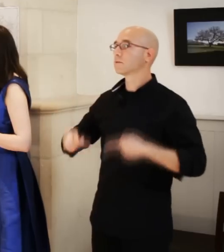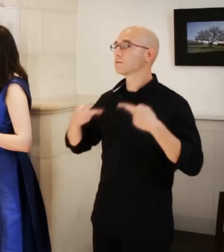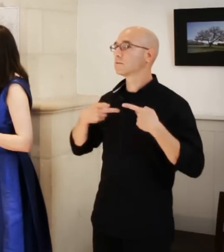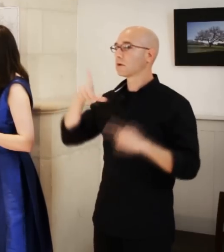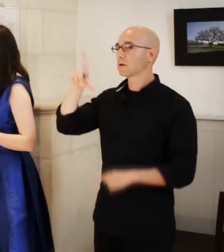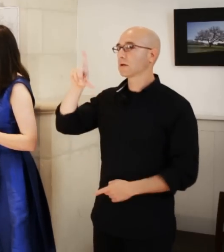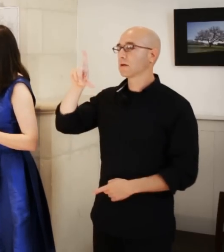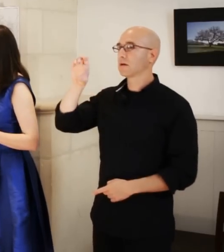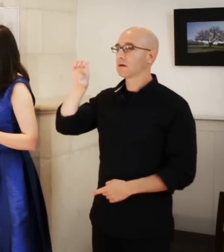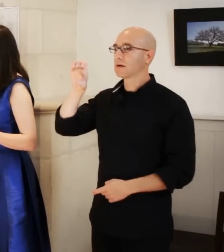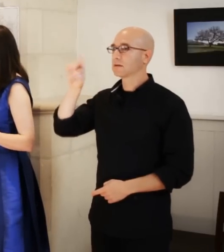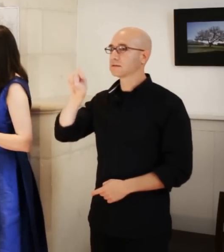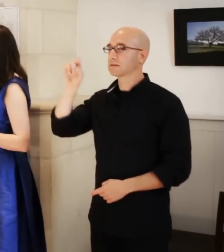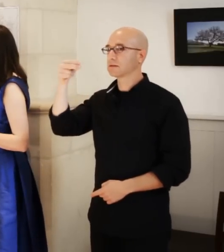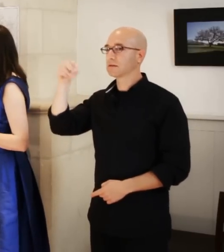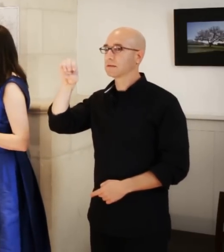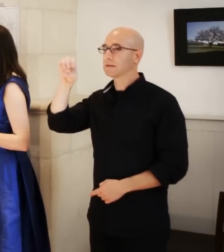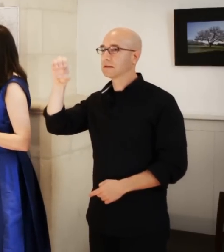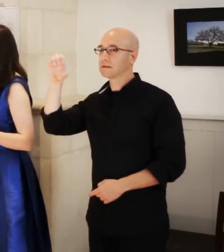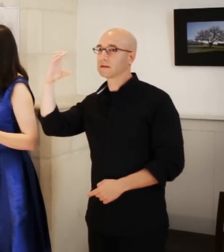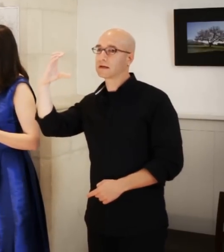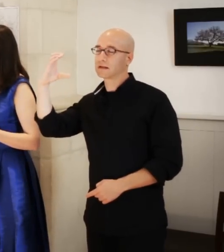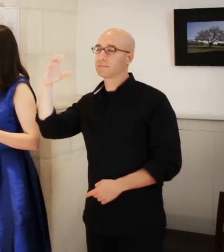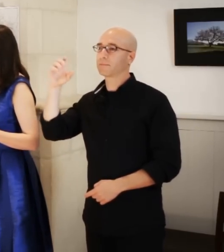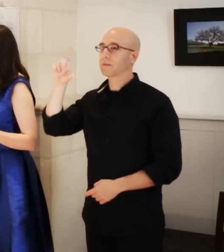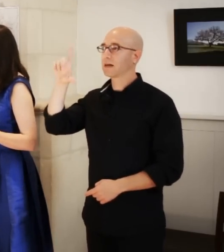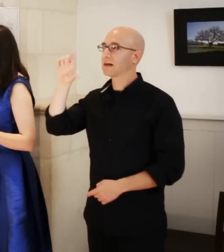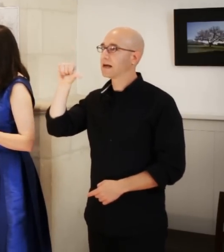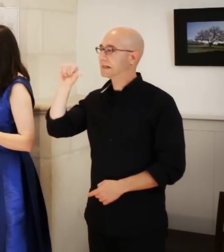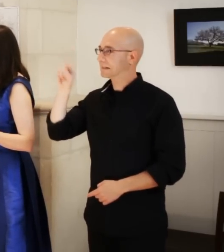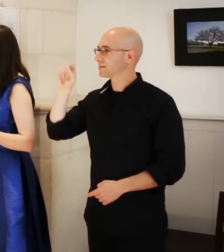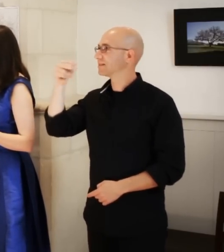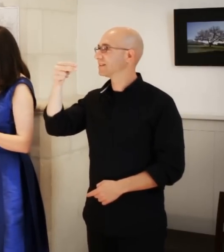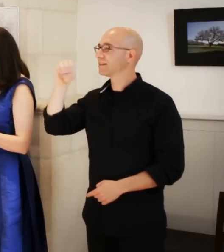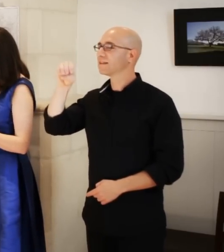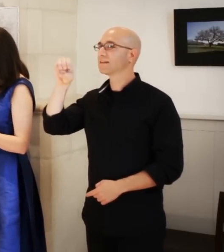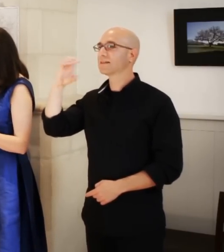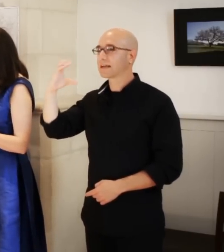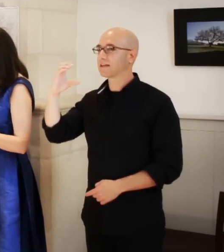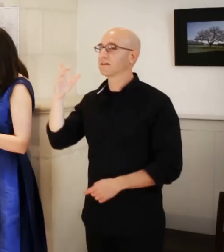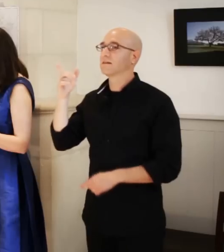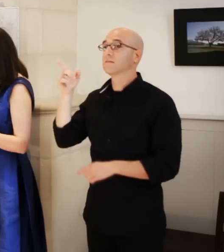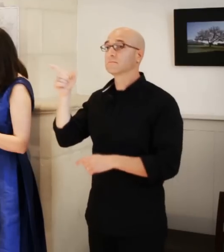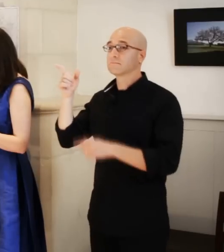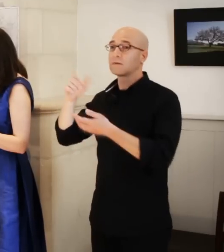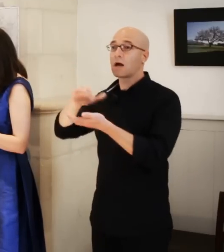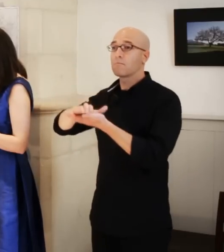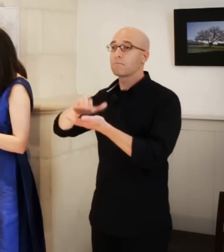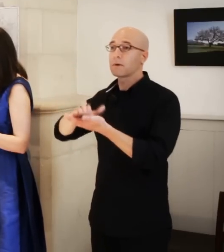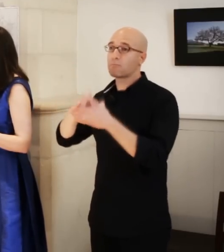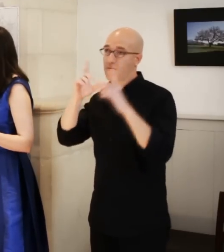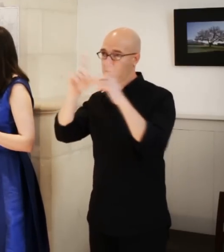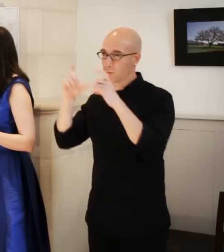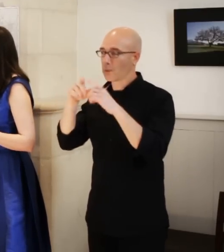également toutes les personnes qui nous ont ouvert leur musée et les sites remarquables de Rochefort, où on a eu un accès très libre pendant